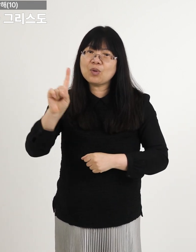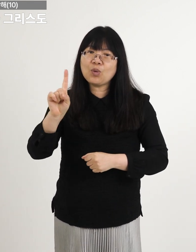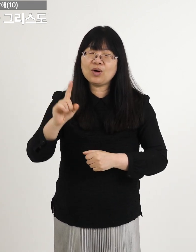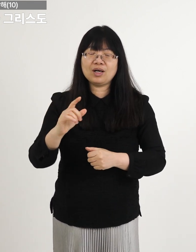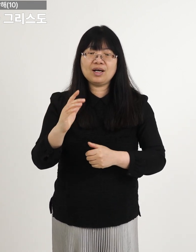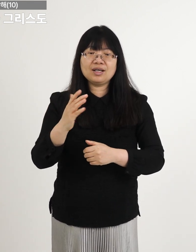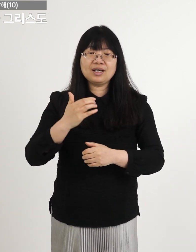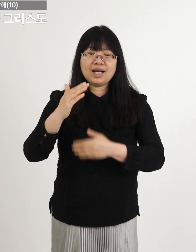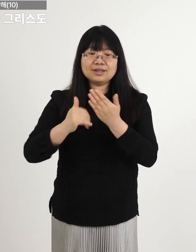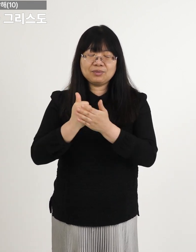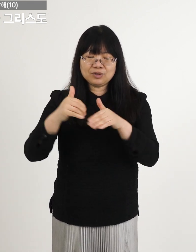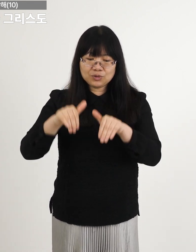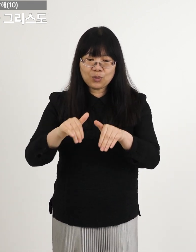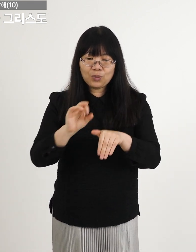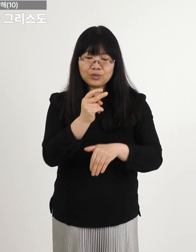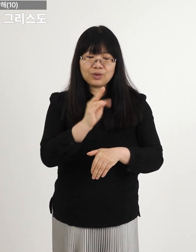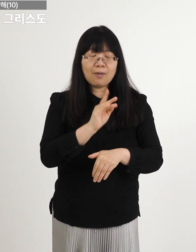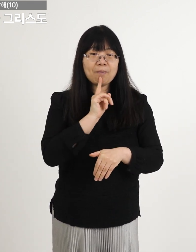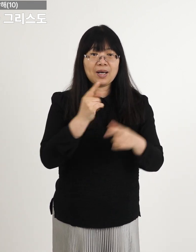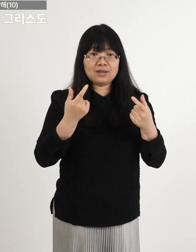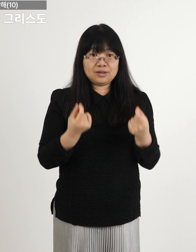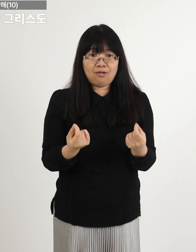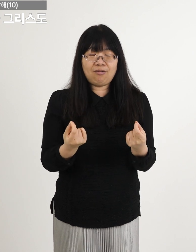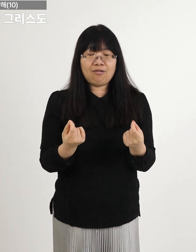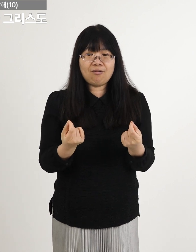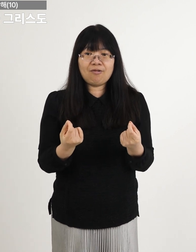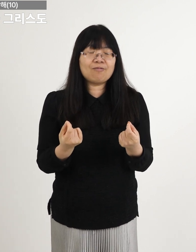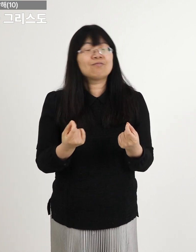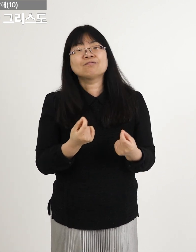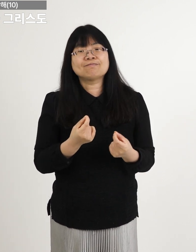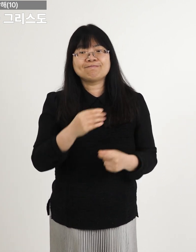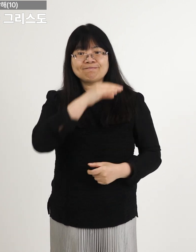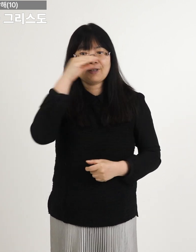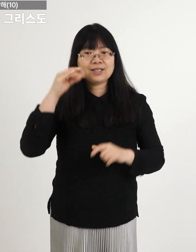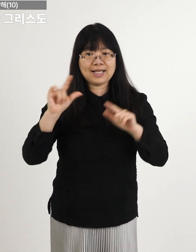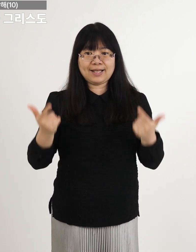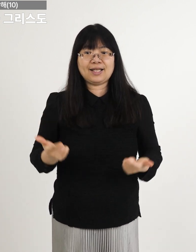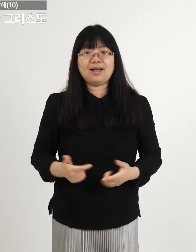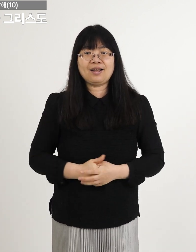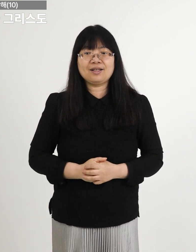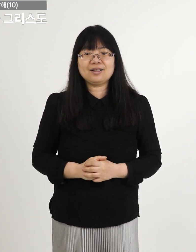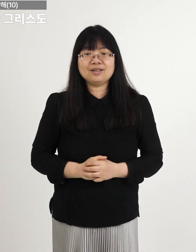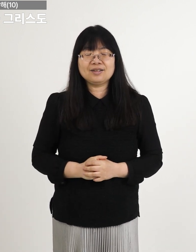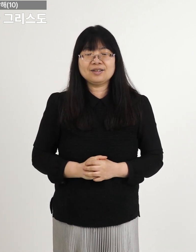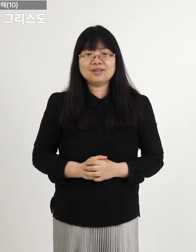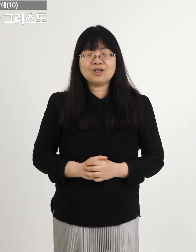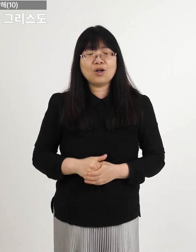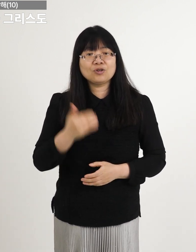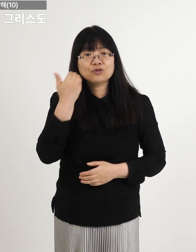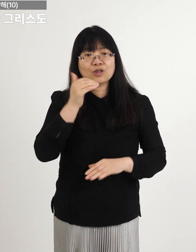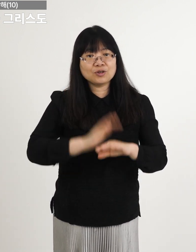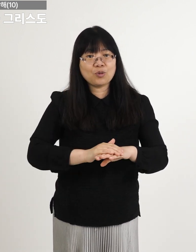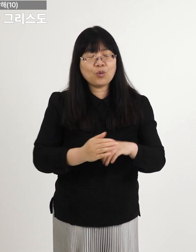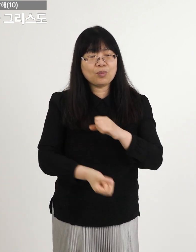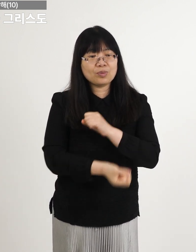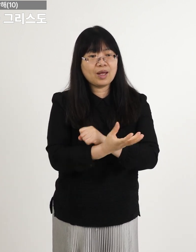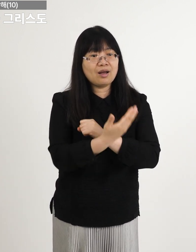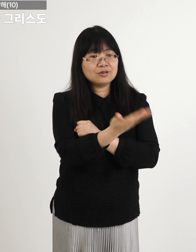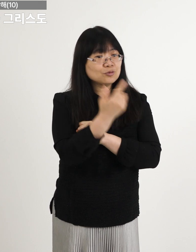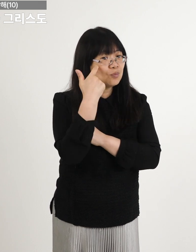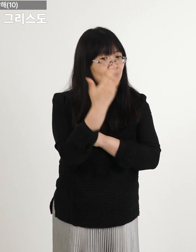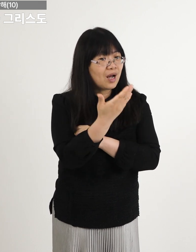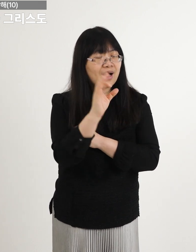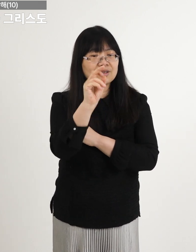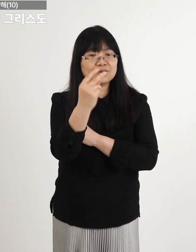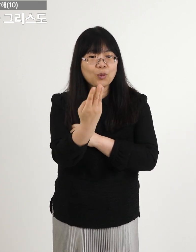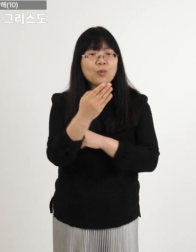내 종 욥의 말 같이 옳지 못함이라. 여기서도 누구의 손을 들어줍니까?